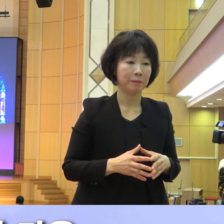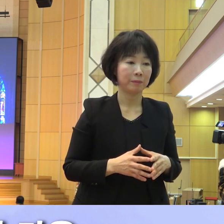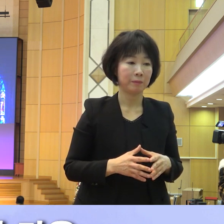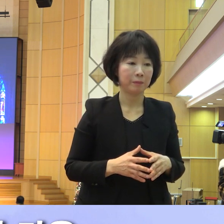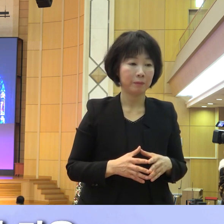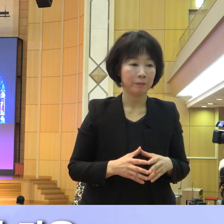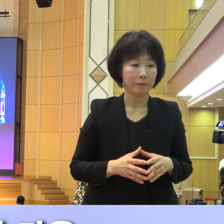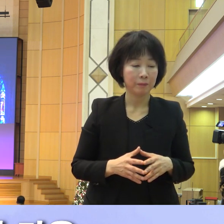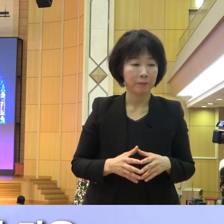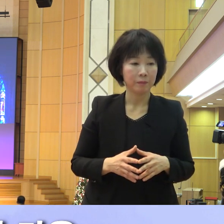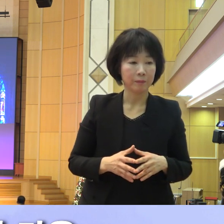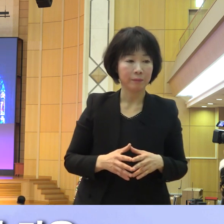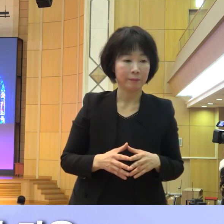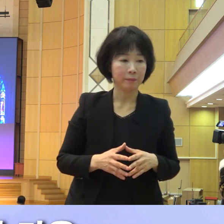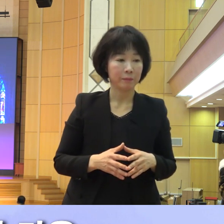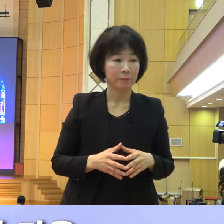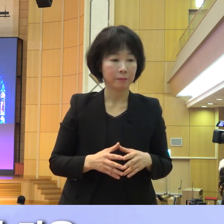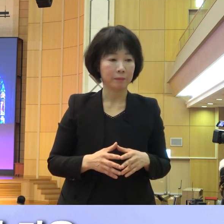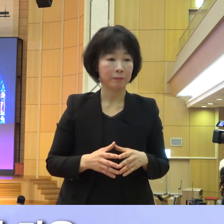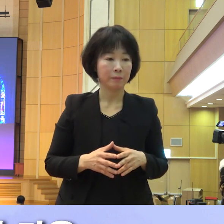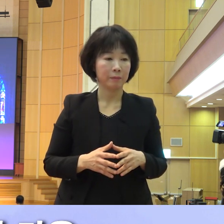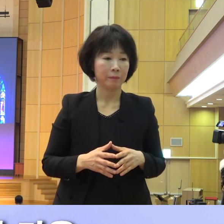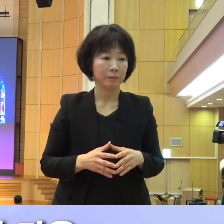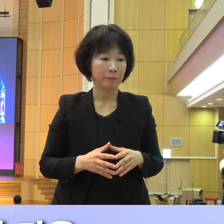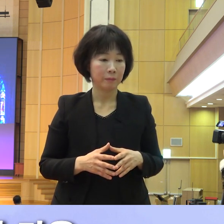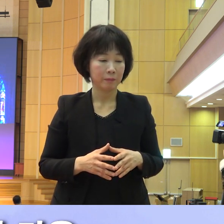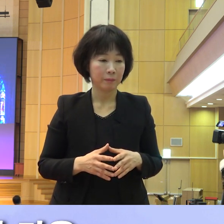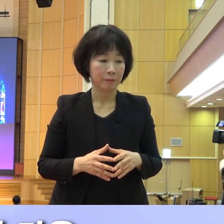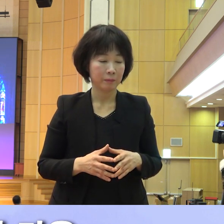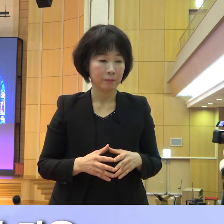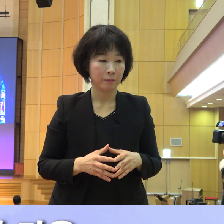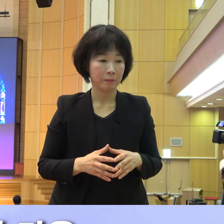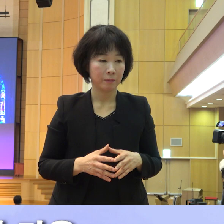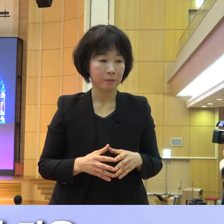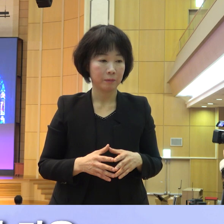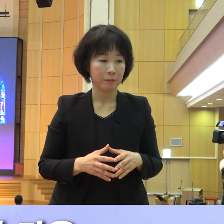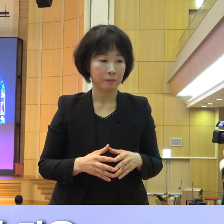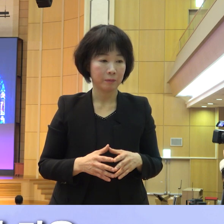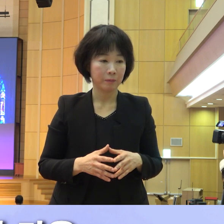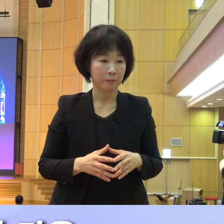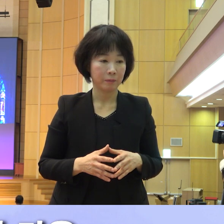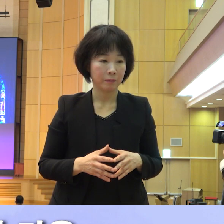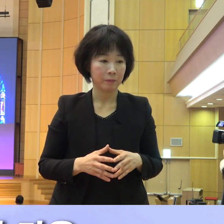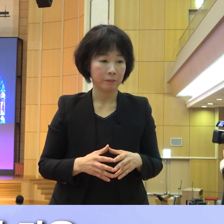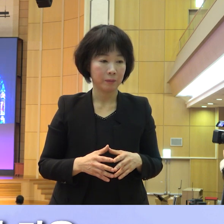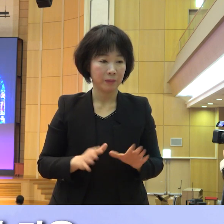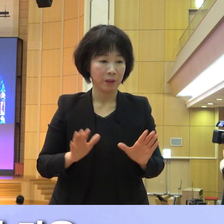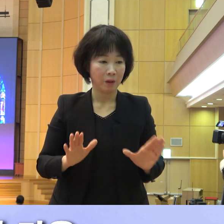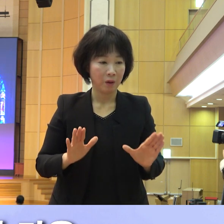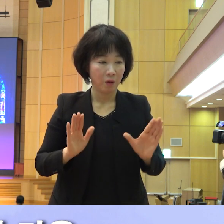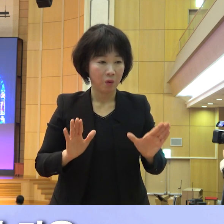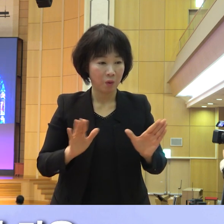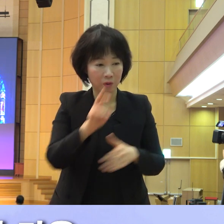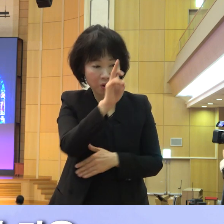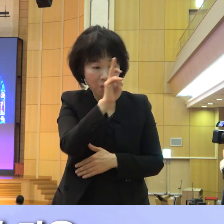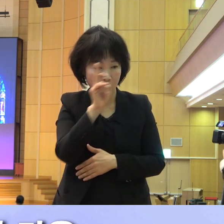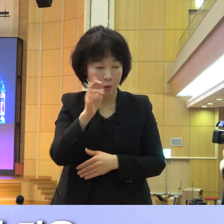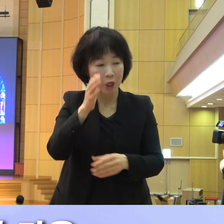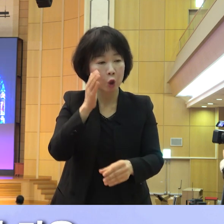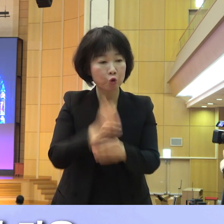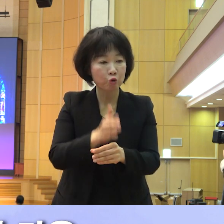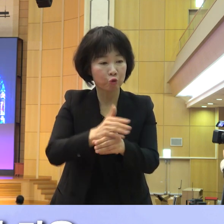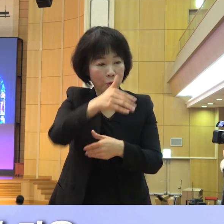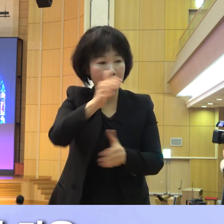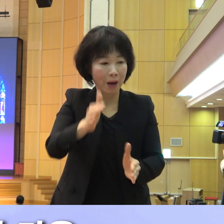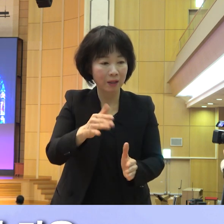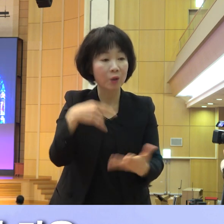예배 후에는 계시록 영상 예배는 없고요. 중급 성경 교육만 있습니다. 다